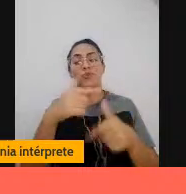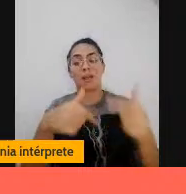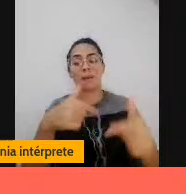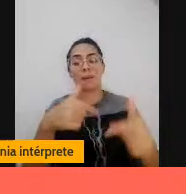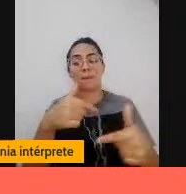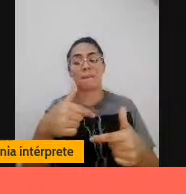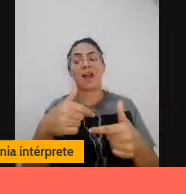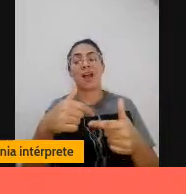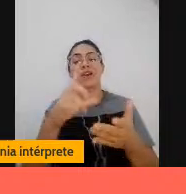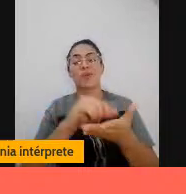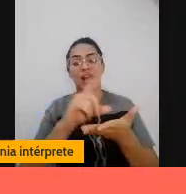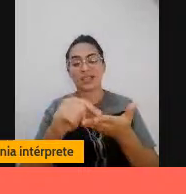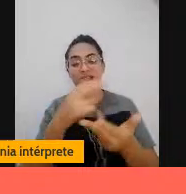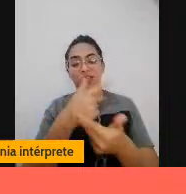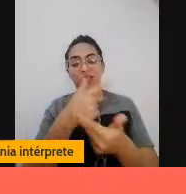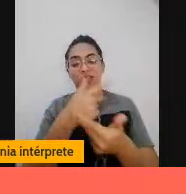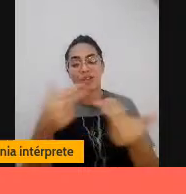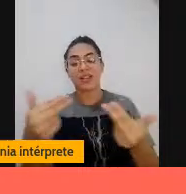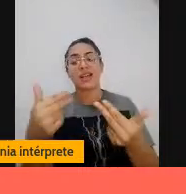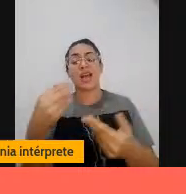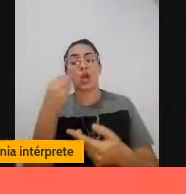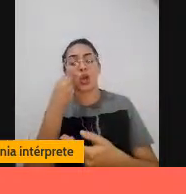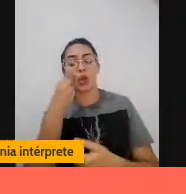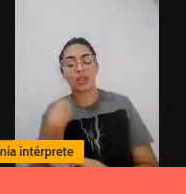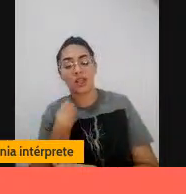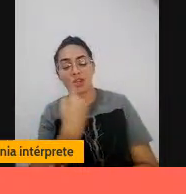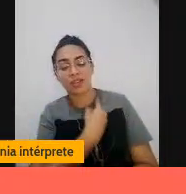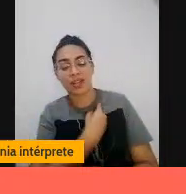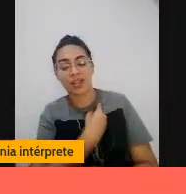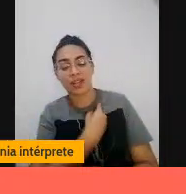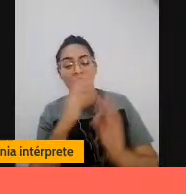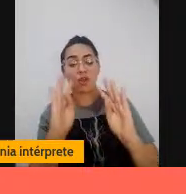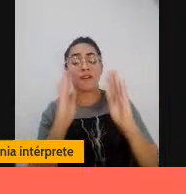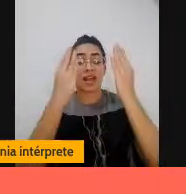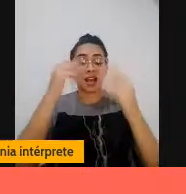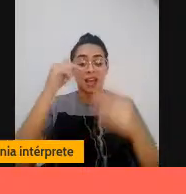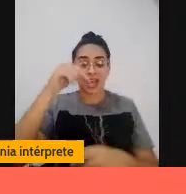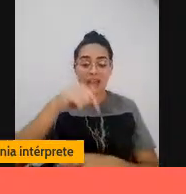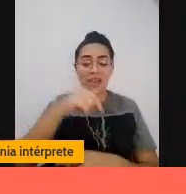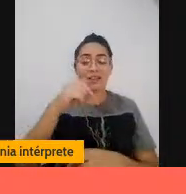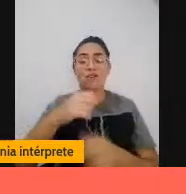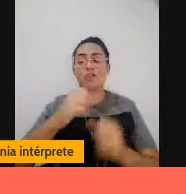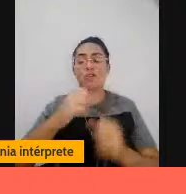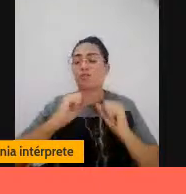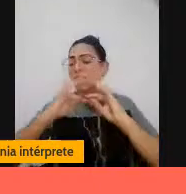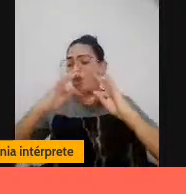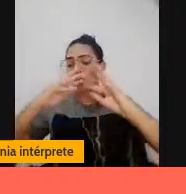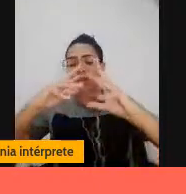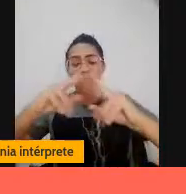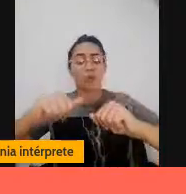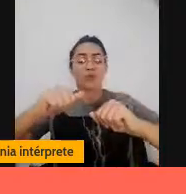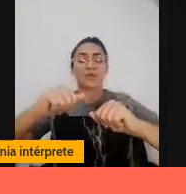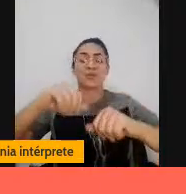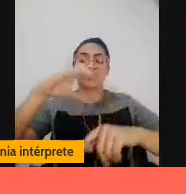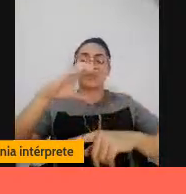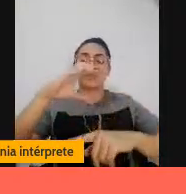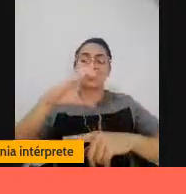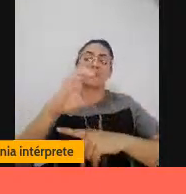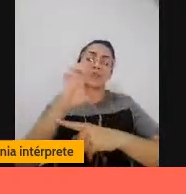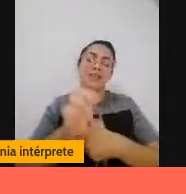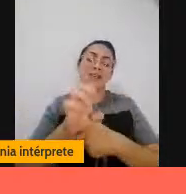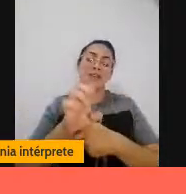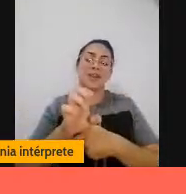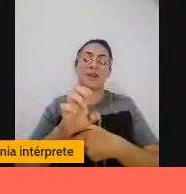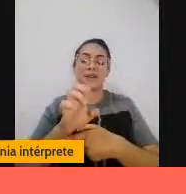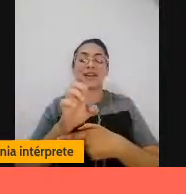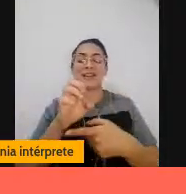nós tentamos fazer com que esse evento ele fosse um evento para o centro de educação se